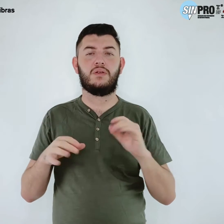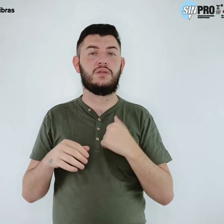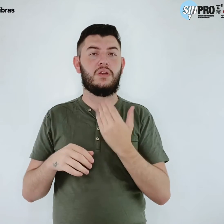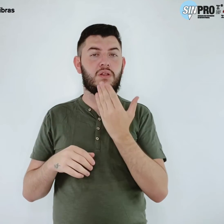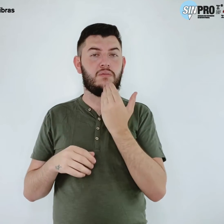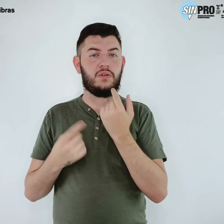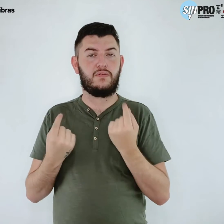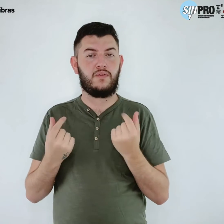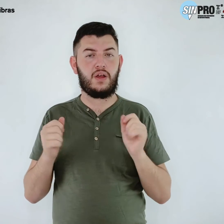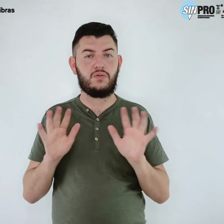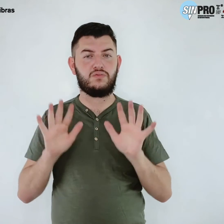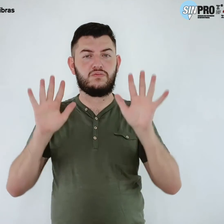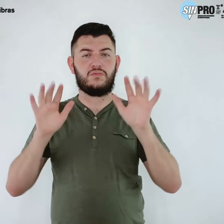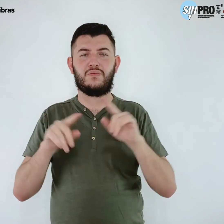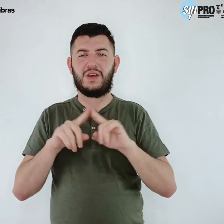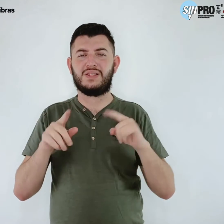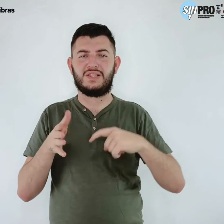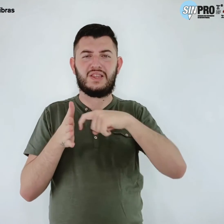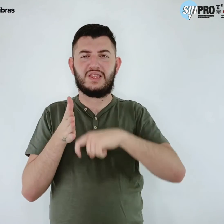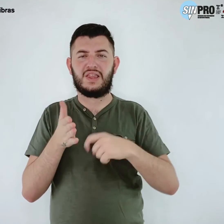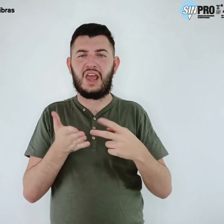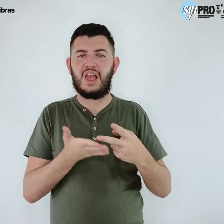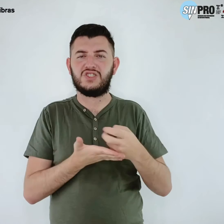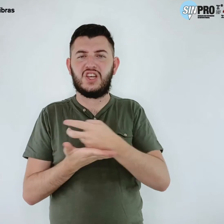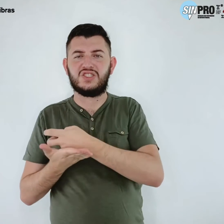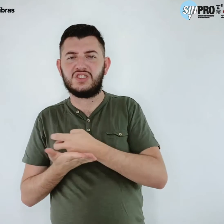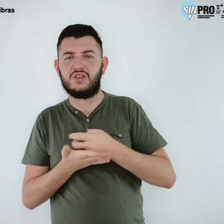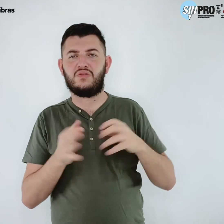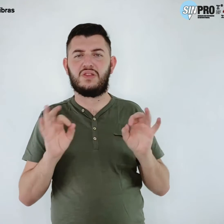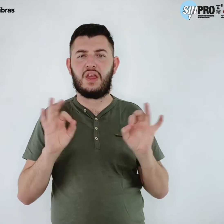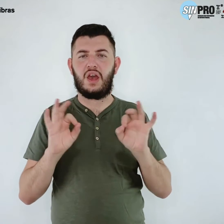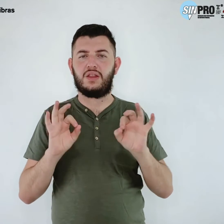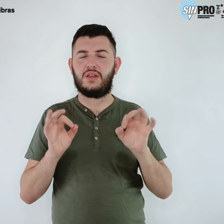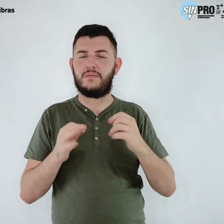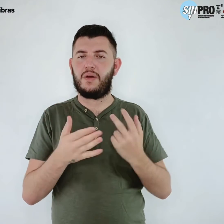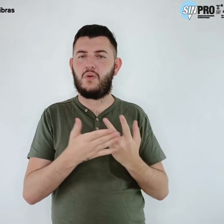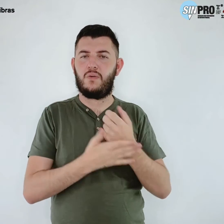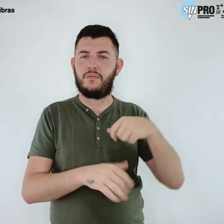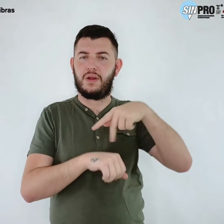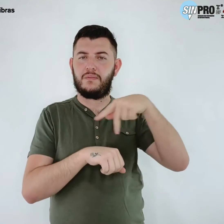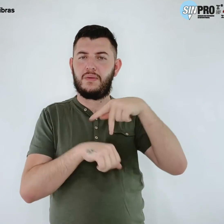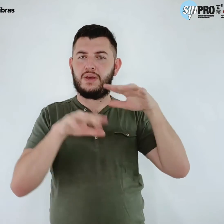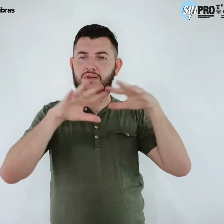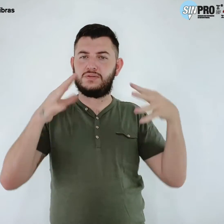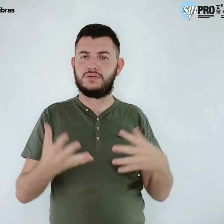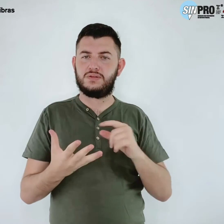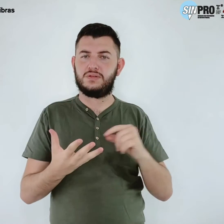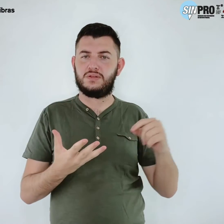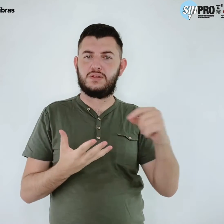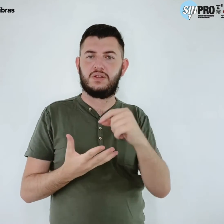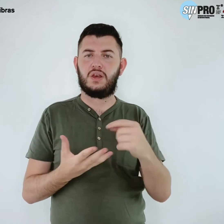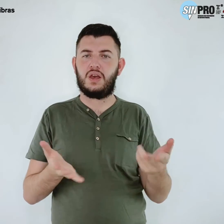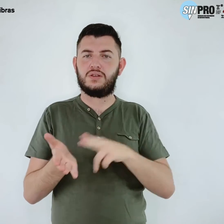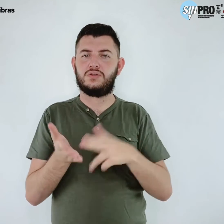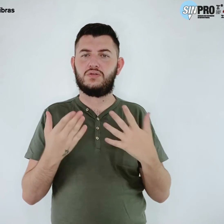dos alimentos sem nenhum tipo de taxação de exportação, e assim assumem o preço do